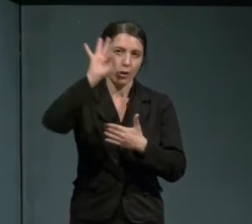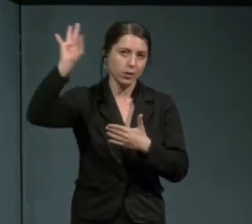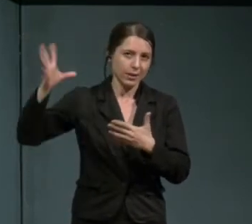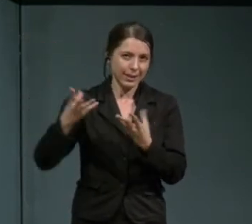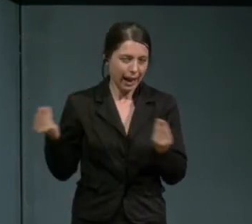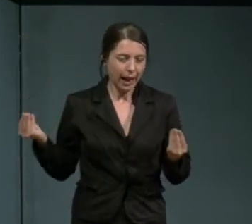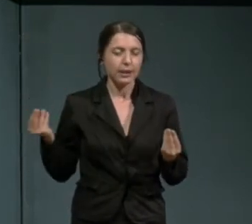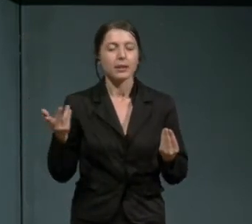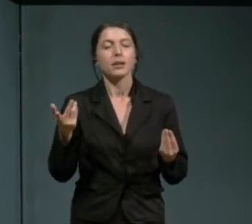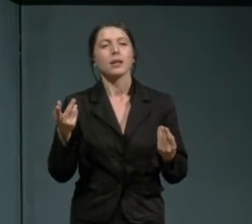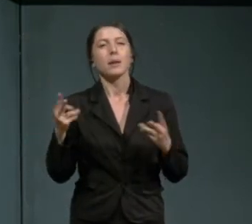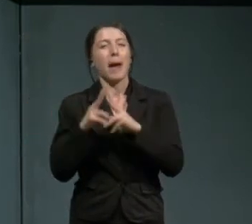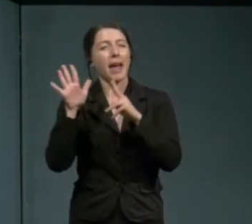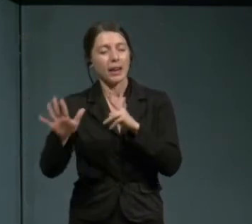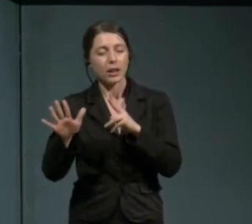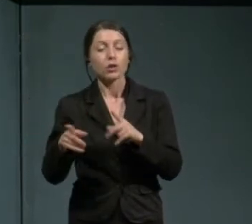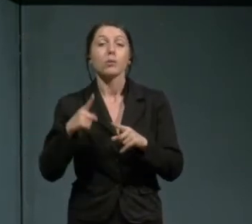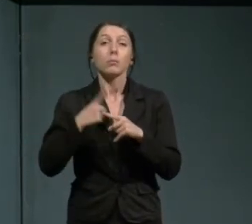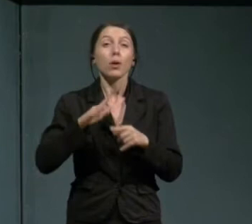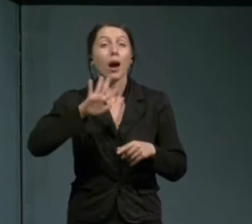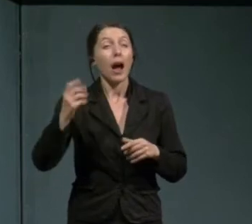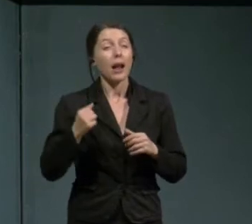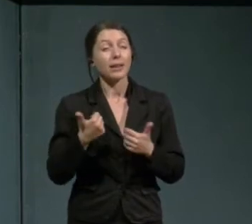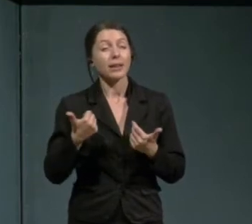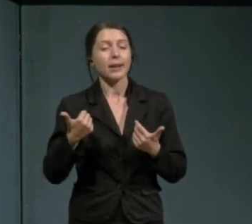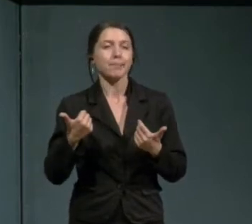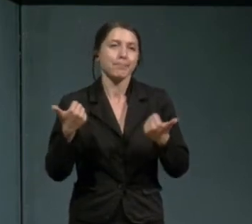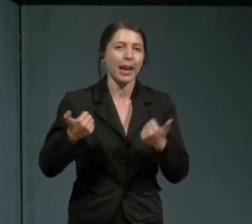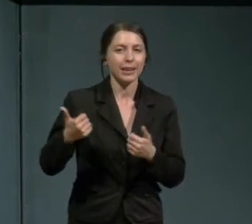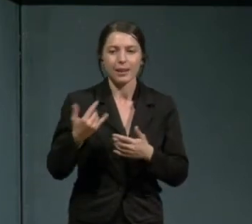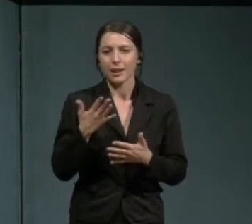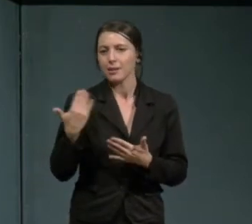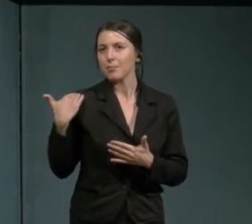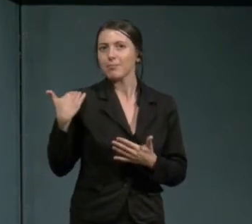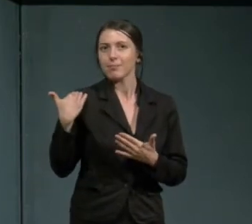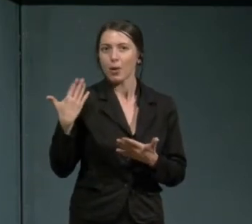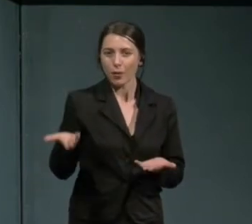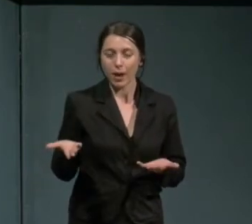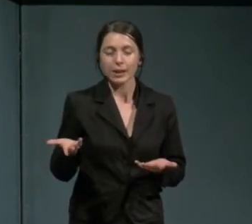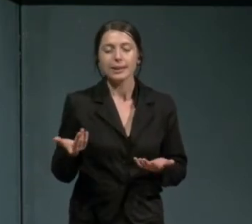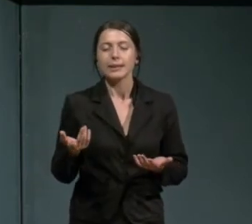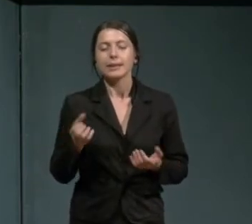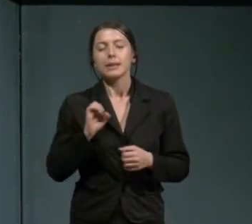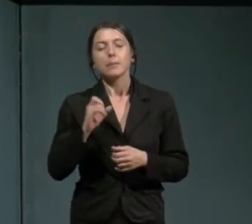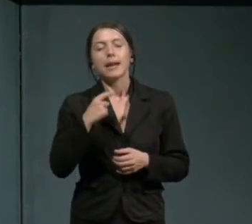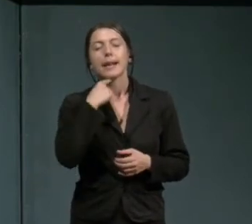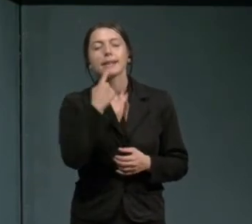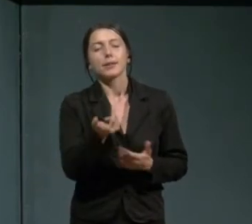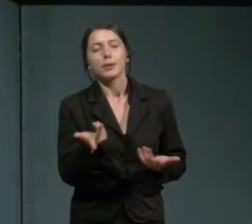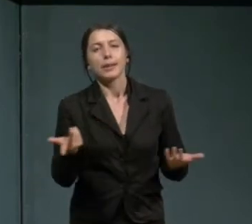che sono seguiti soprattutto gli ultimi è presto per dirlo